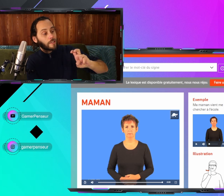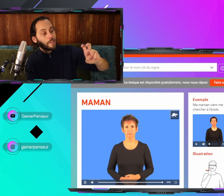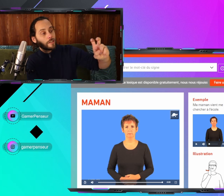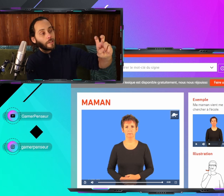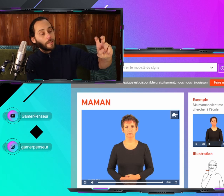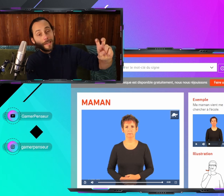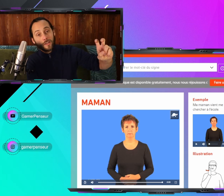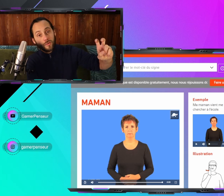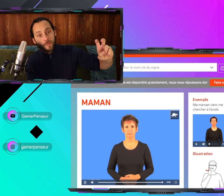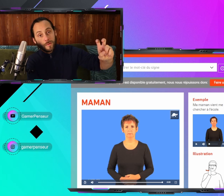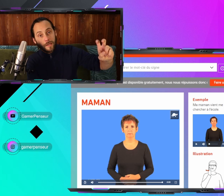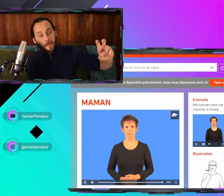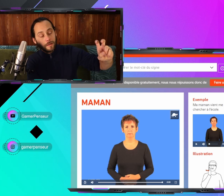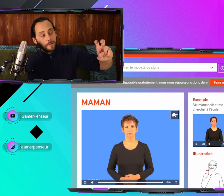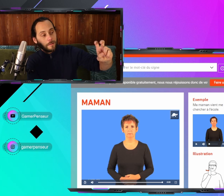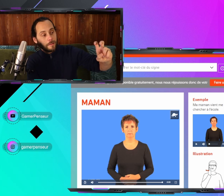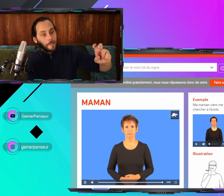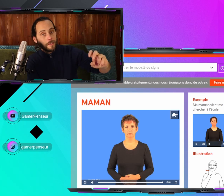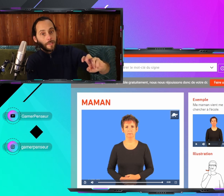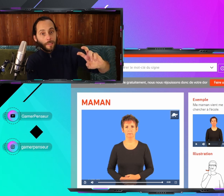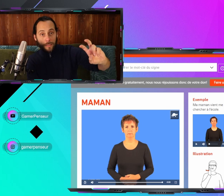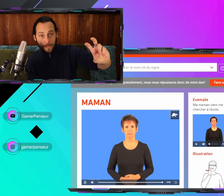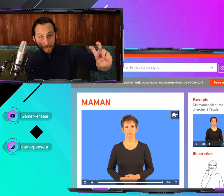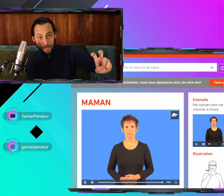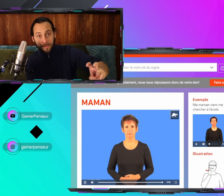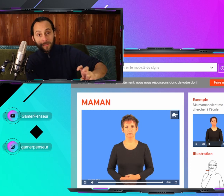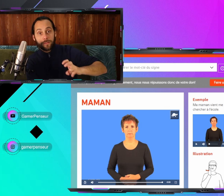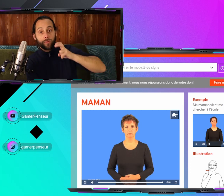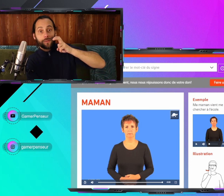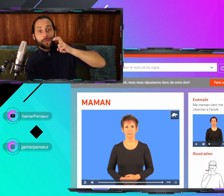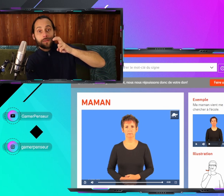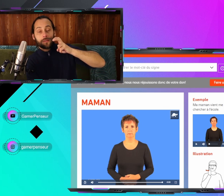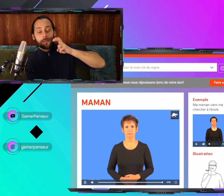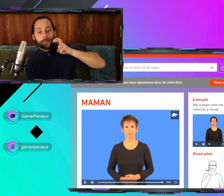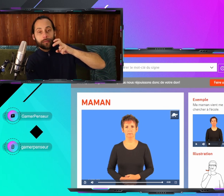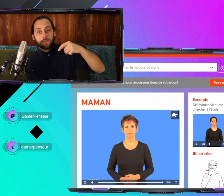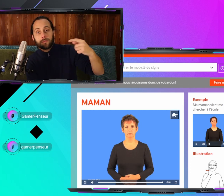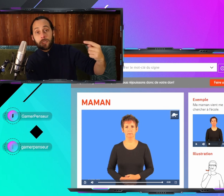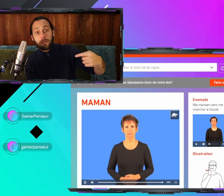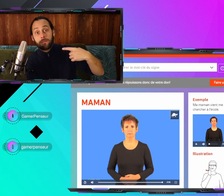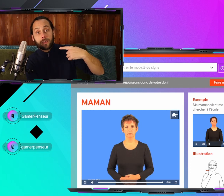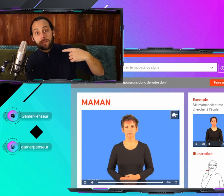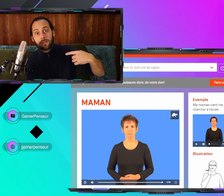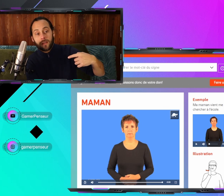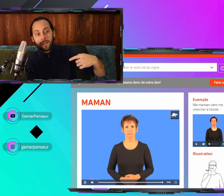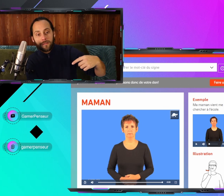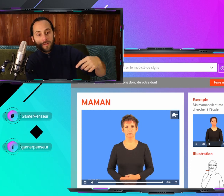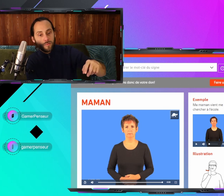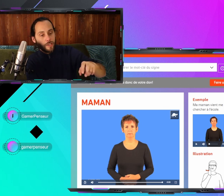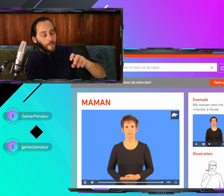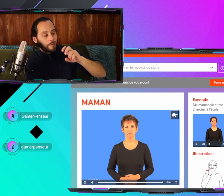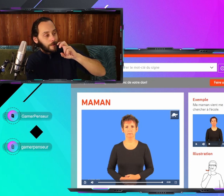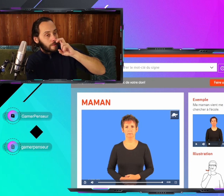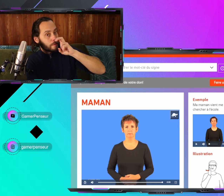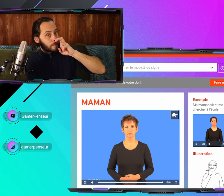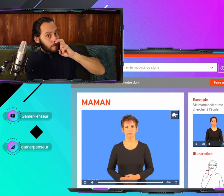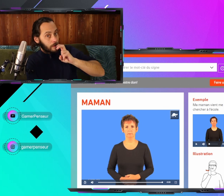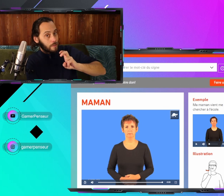qui vais chercher quelque chose ou quelqu'un. Si on le fait dans l'autre sens, c'est l'inverse. C'est que c'est quelqu'un qui vient nous